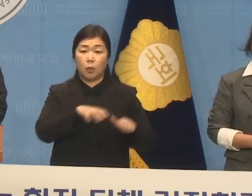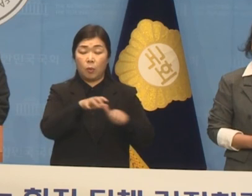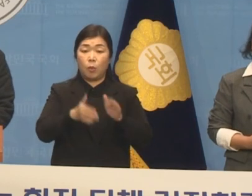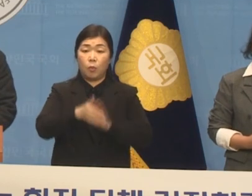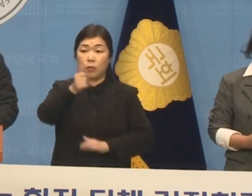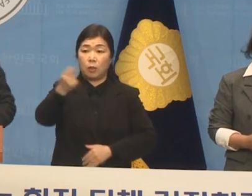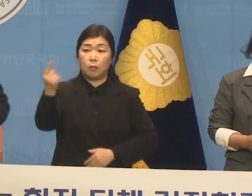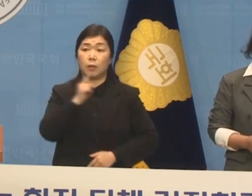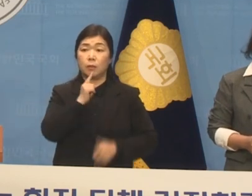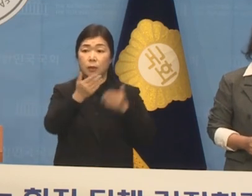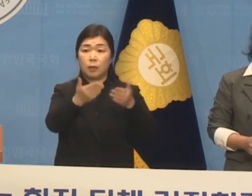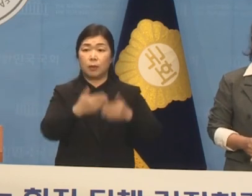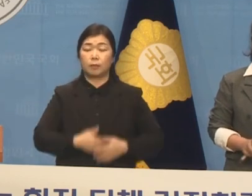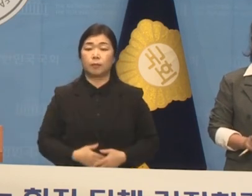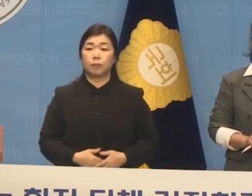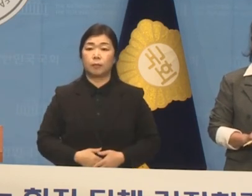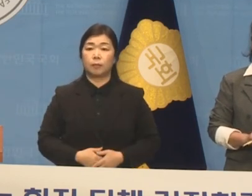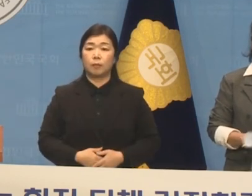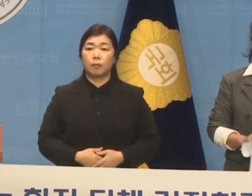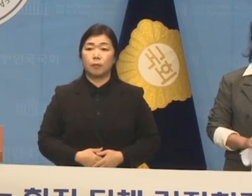주시겠습니다.